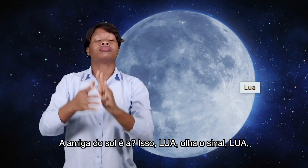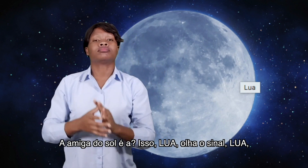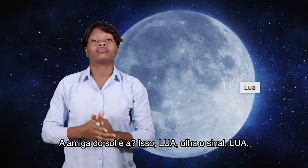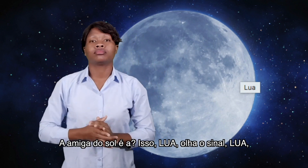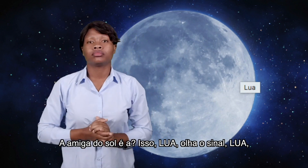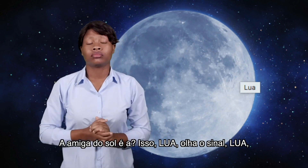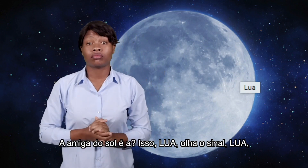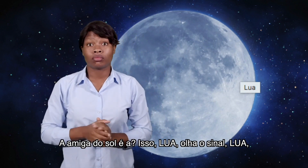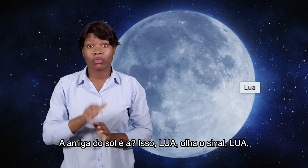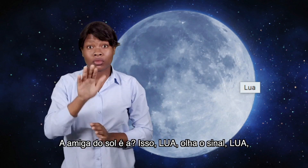Olha o sinal.